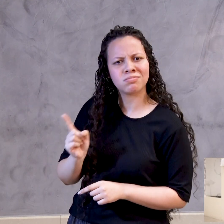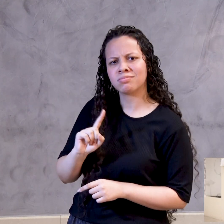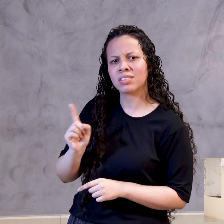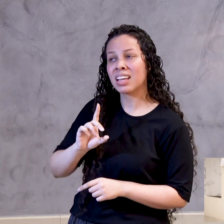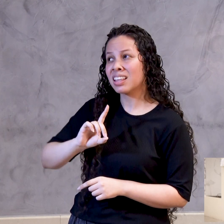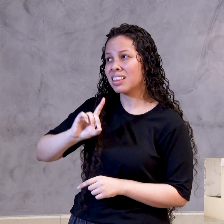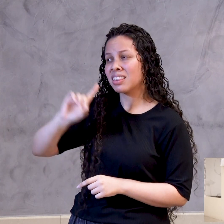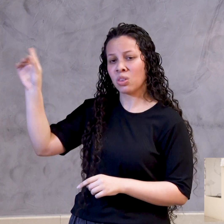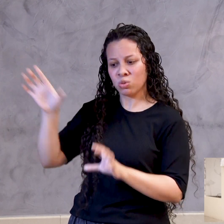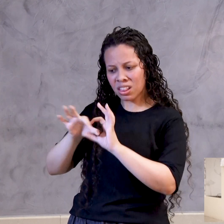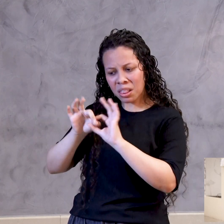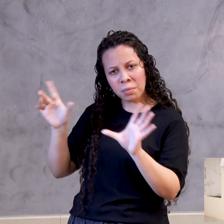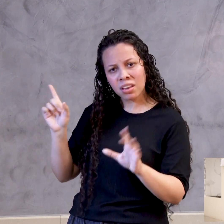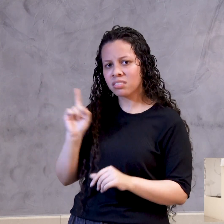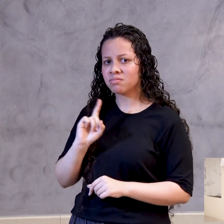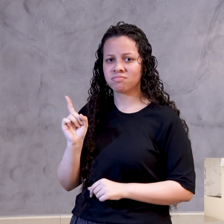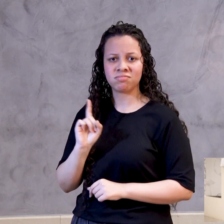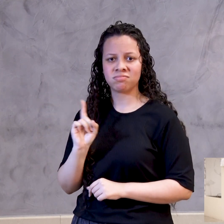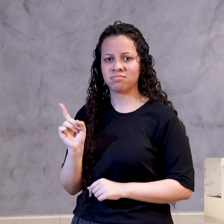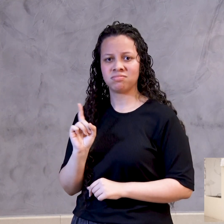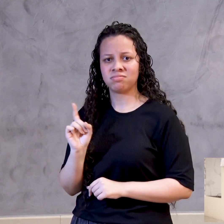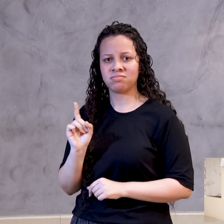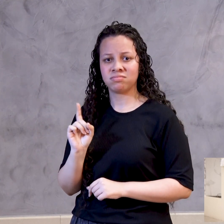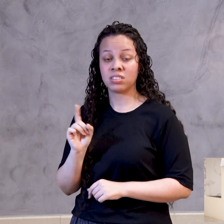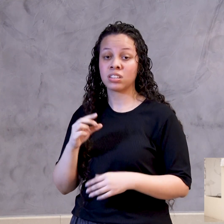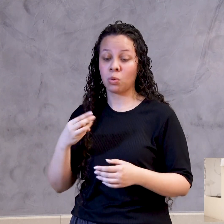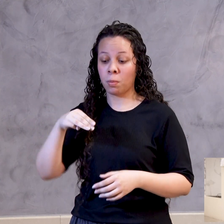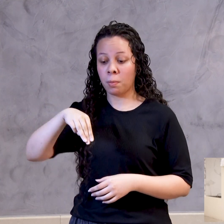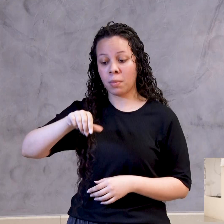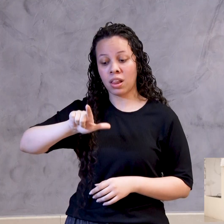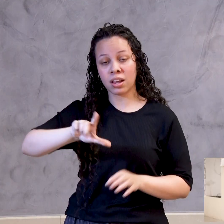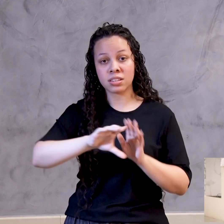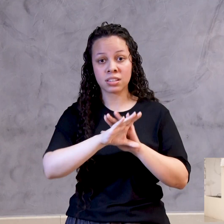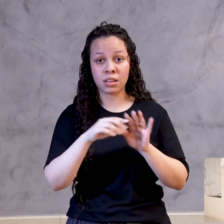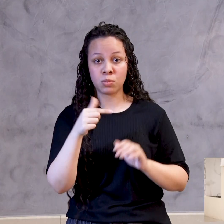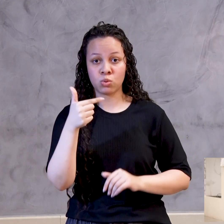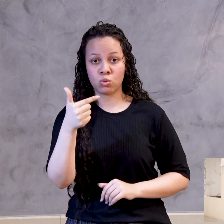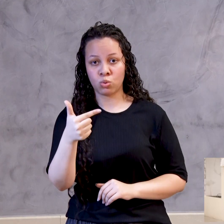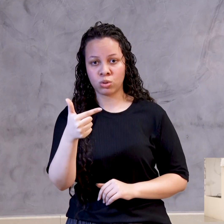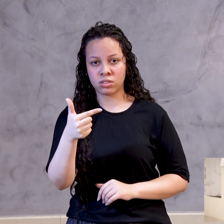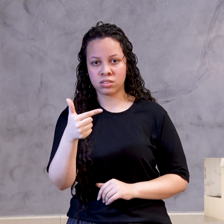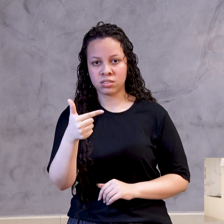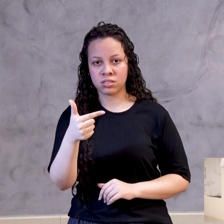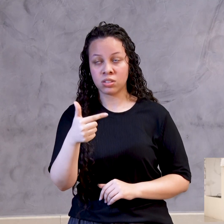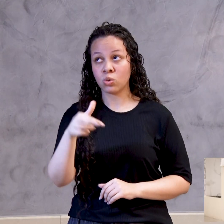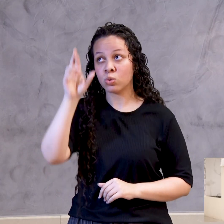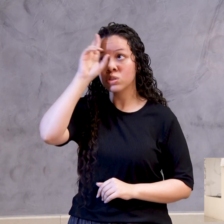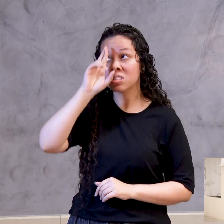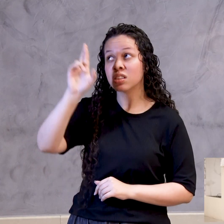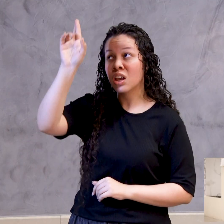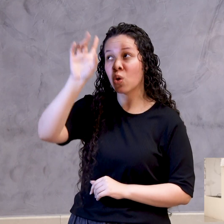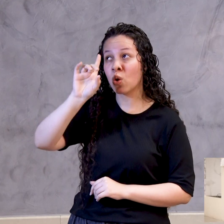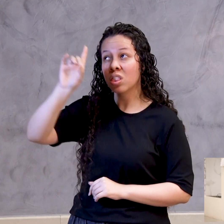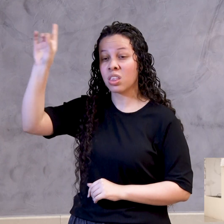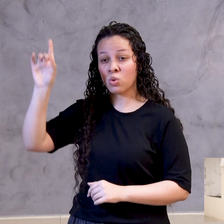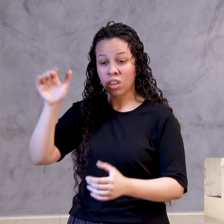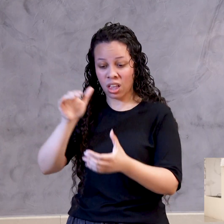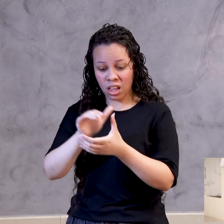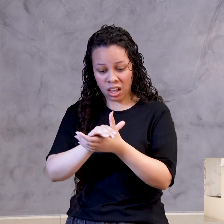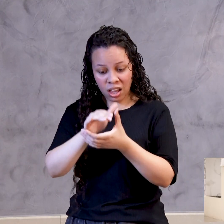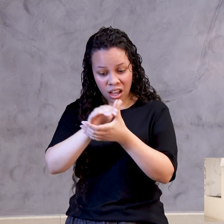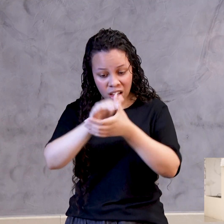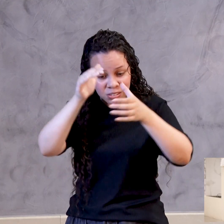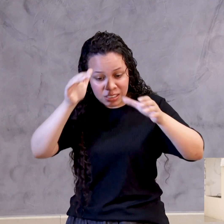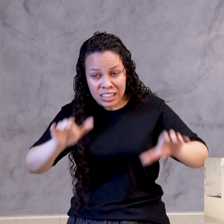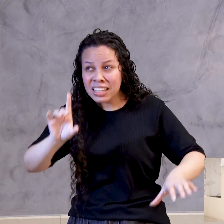isso. Mais uma vez, Malaquias capítulo 2. O Senhor vosso Deus abomina o repúdio,